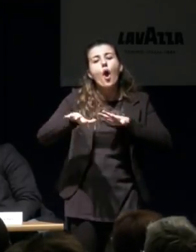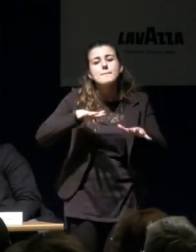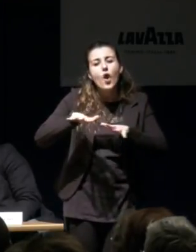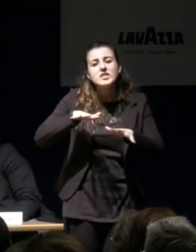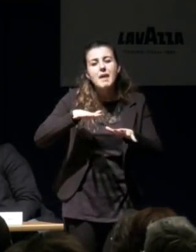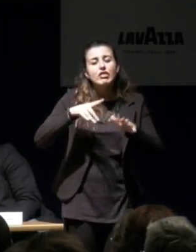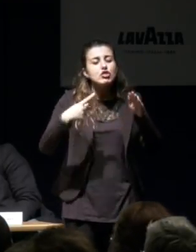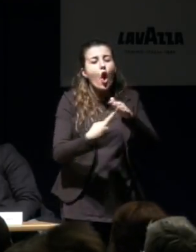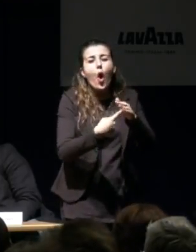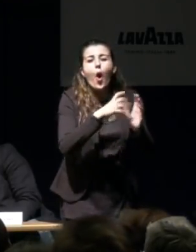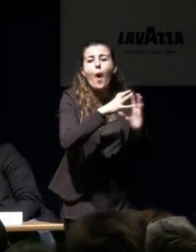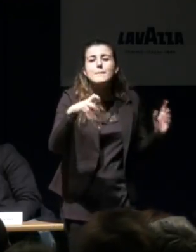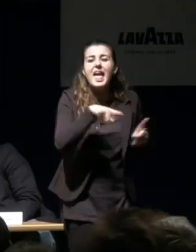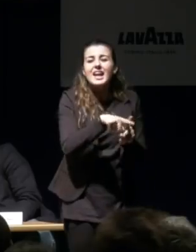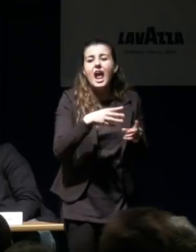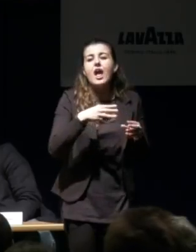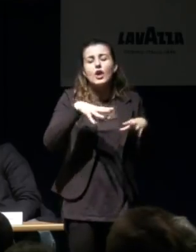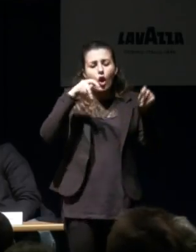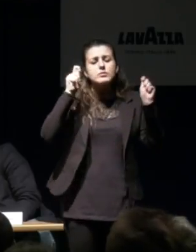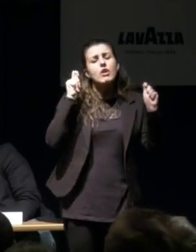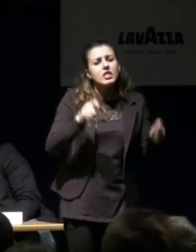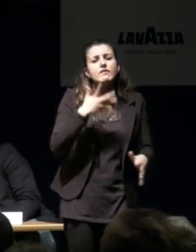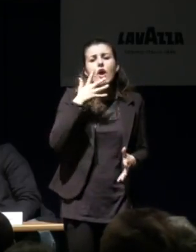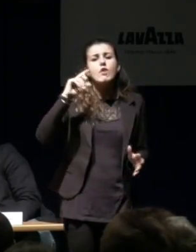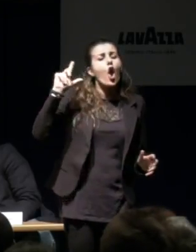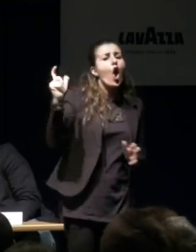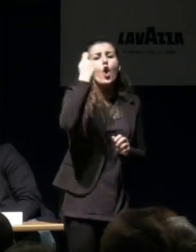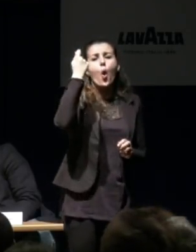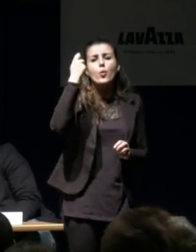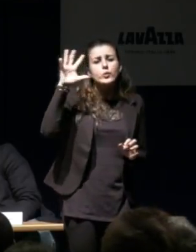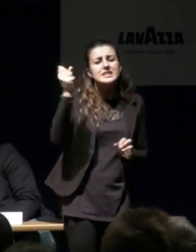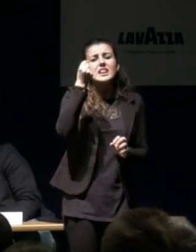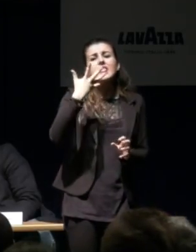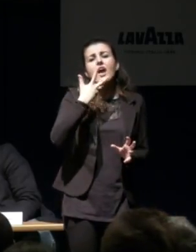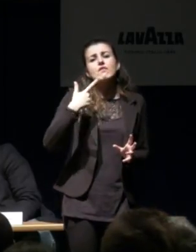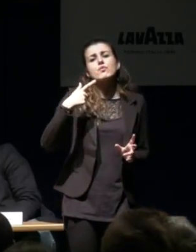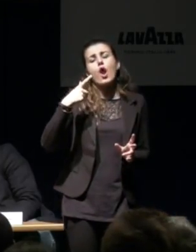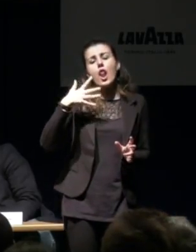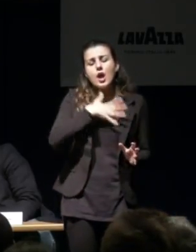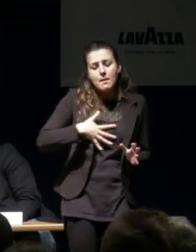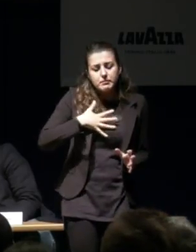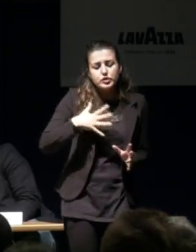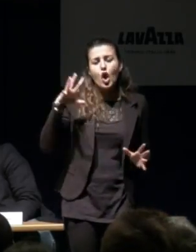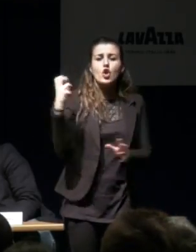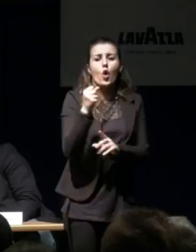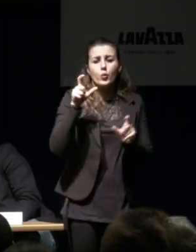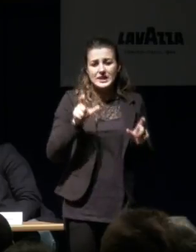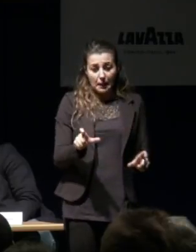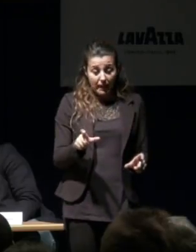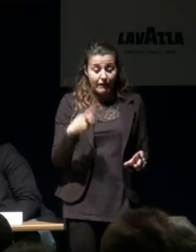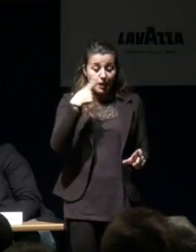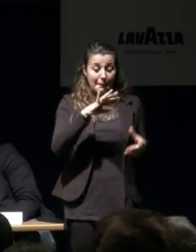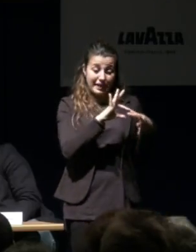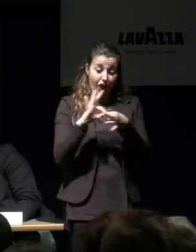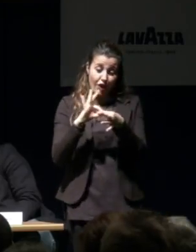si è dato per esprimere le sue stanze e conquistare i suoi e soddisfare i suoi bisogni questo